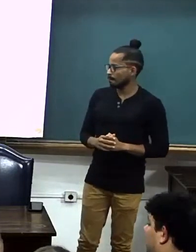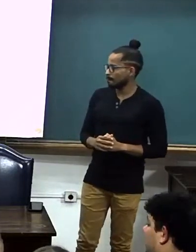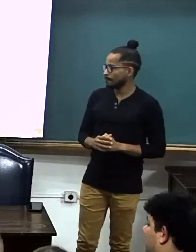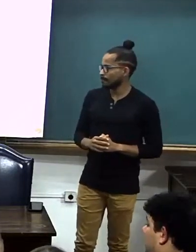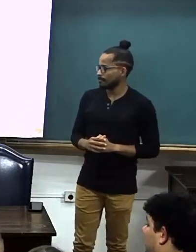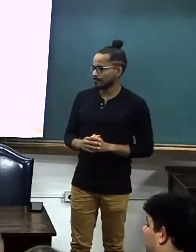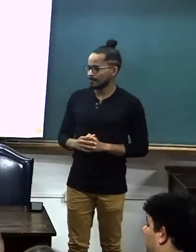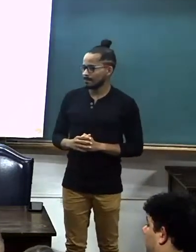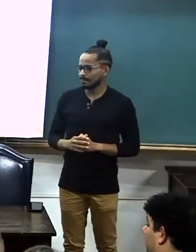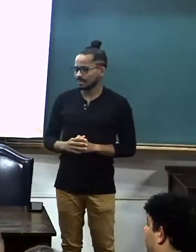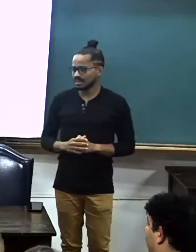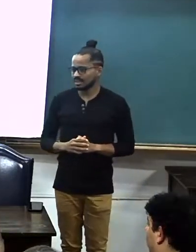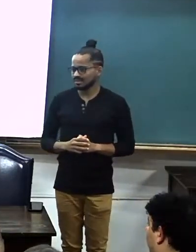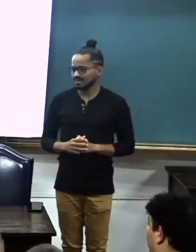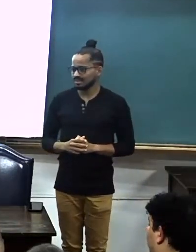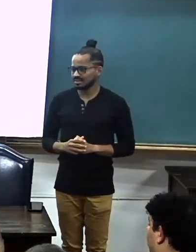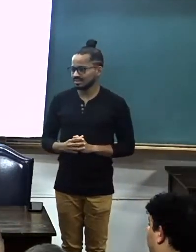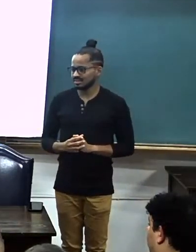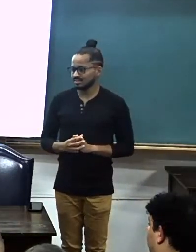primeira vez que ela